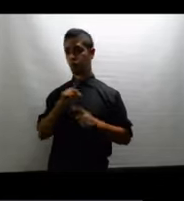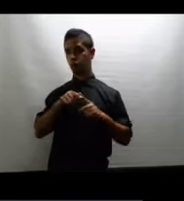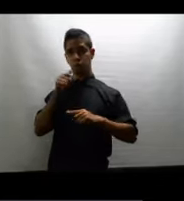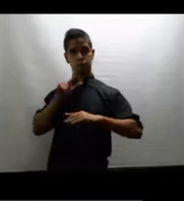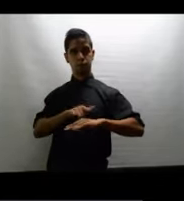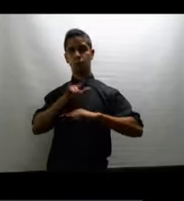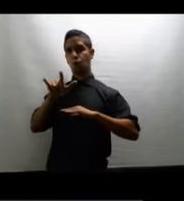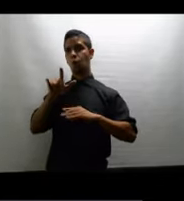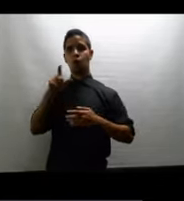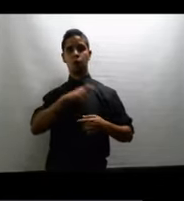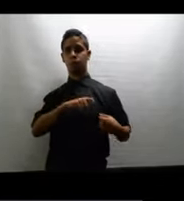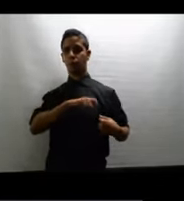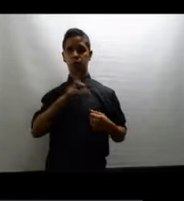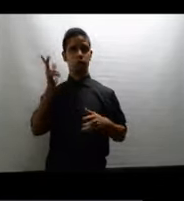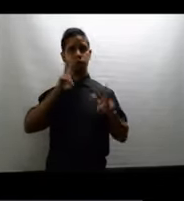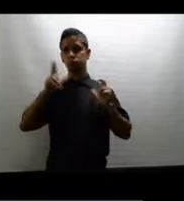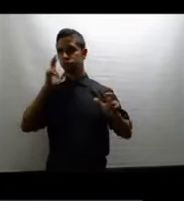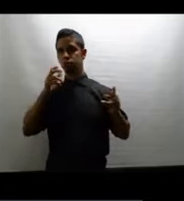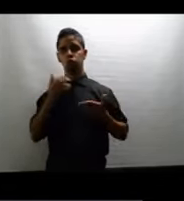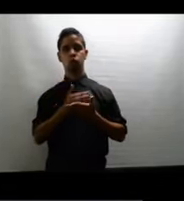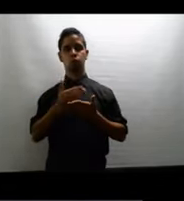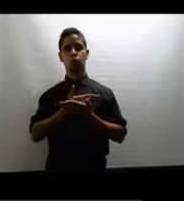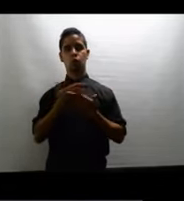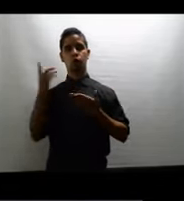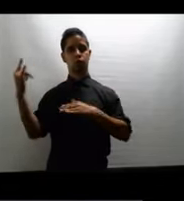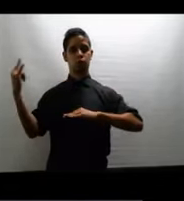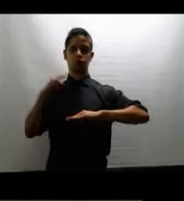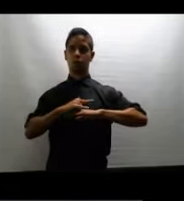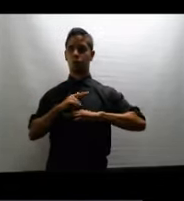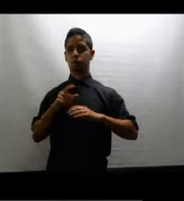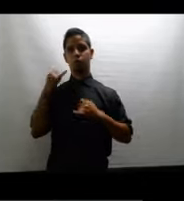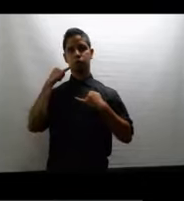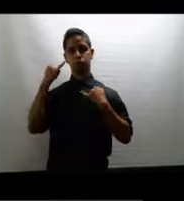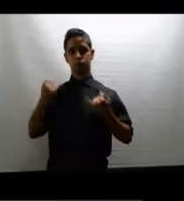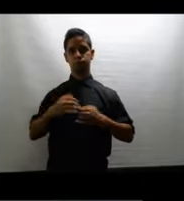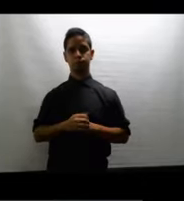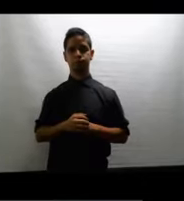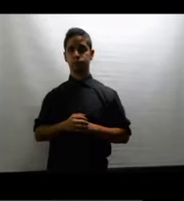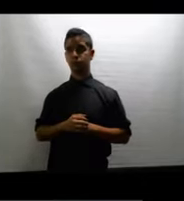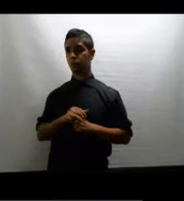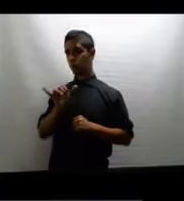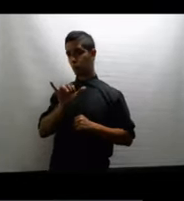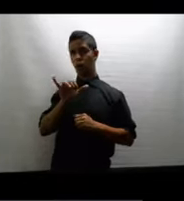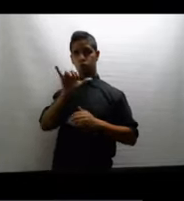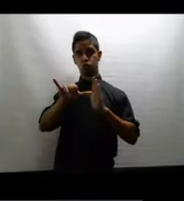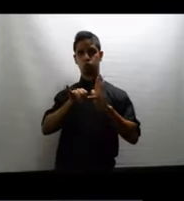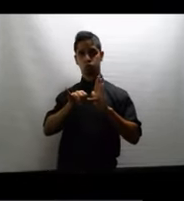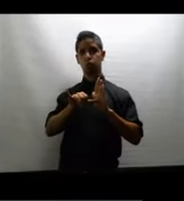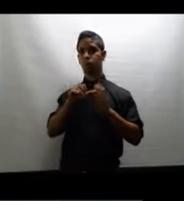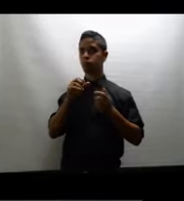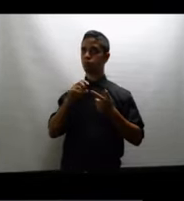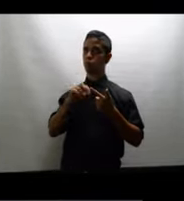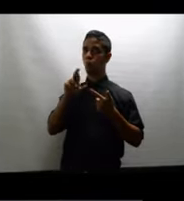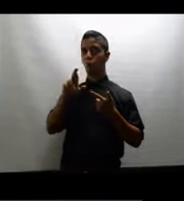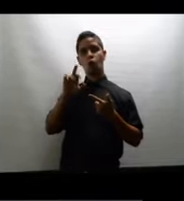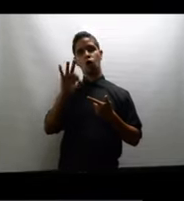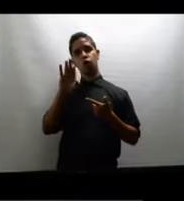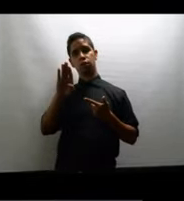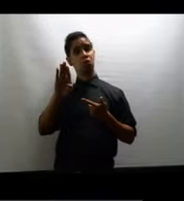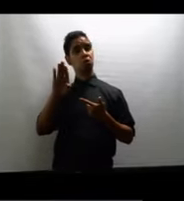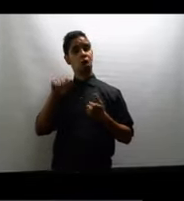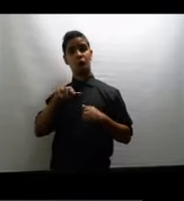Exacto, enriquecen. Hay un videito que está ahí en YouTube, en Facebook, que pueden buscar a Ana del Rocío y van a